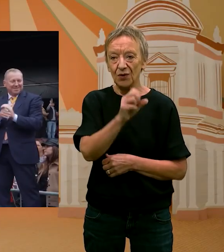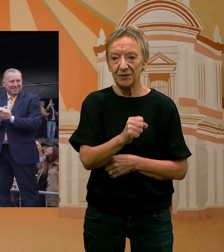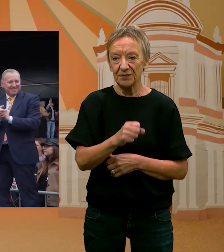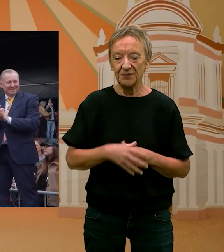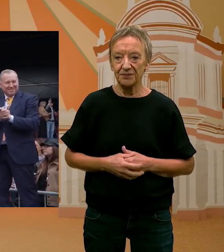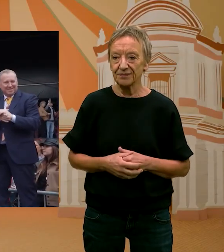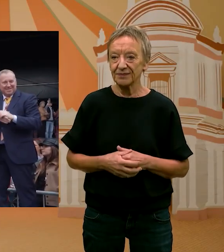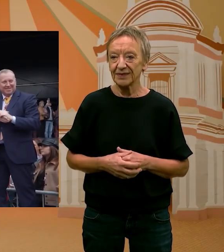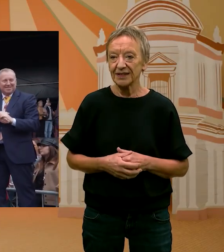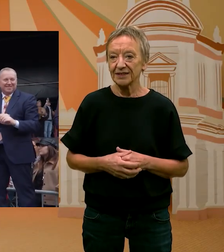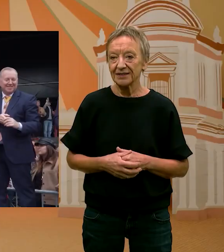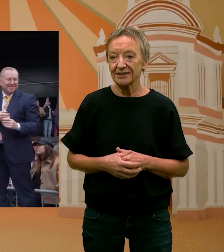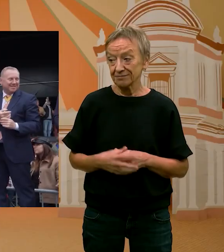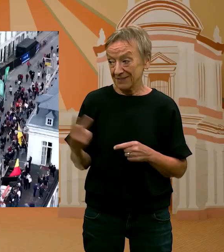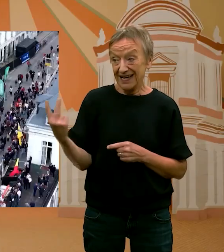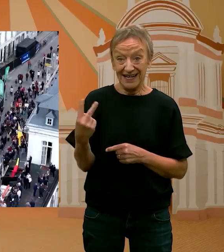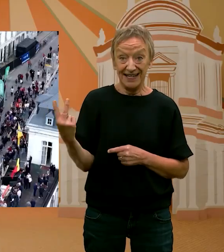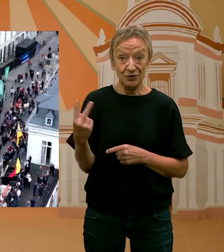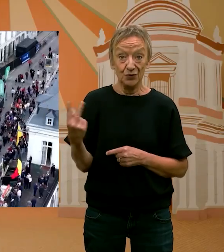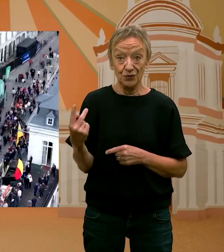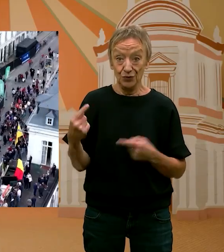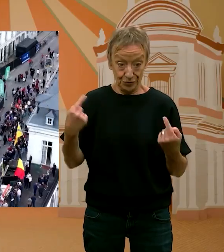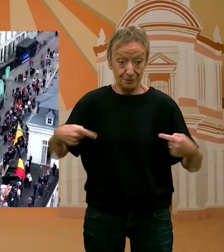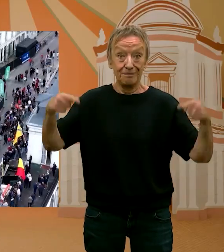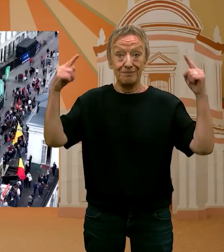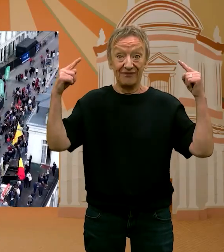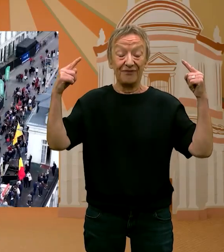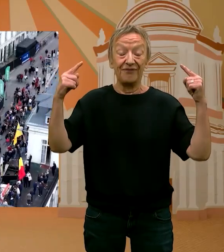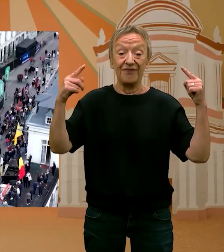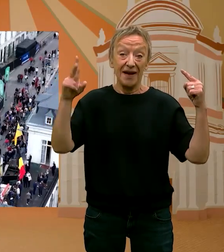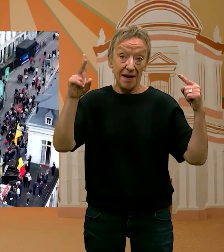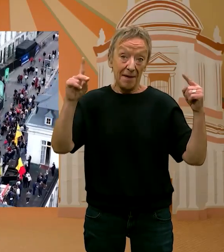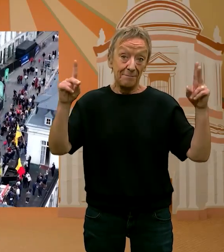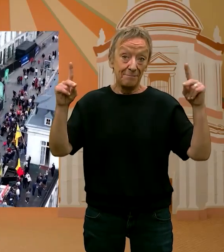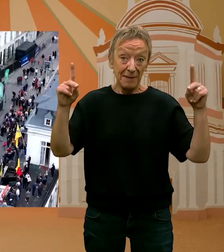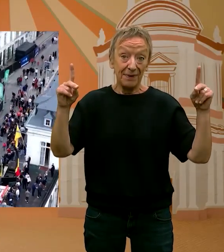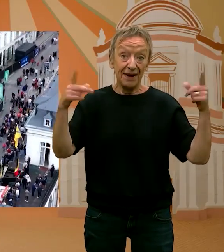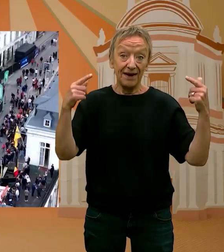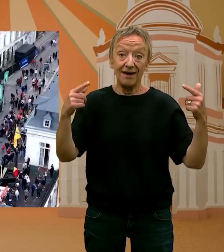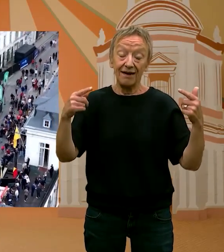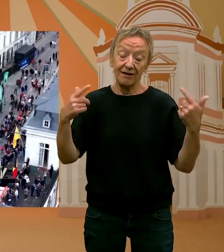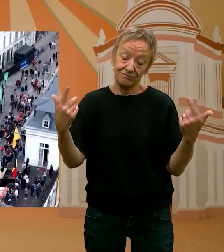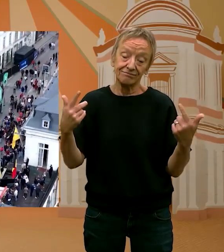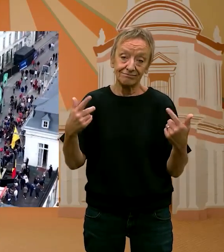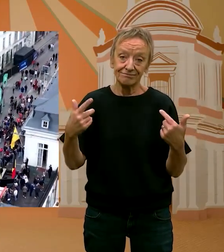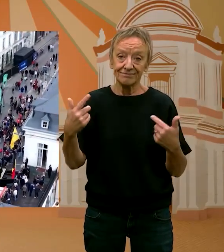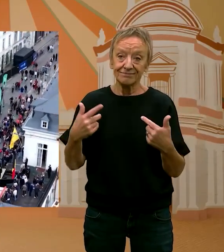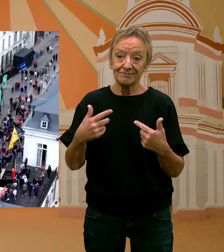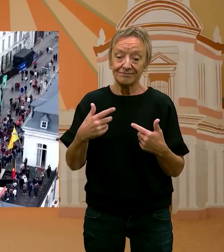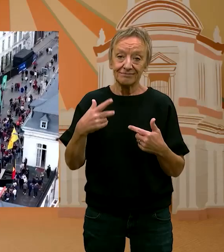les fils de 2 grands cadors des échasses qui sont eux-mêmes amis, donc c'est vraiment... Ils sont récompensés par les autorités provinciales et